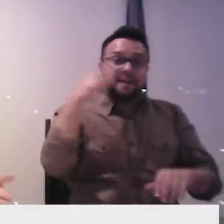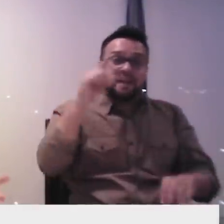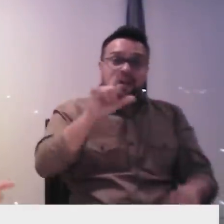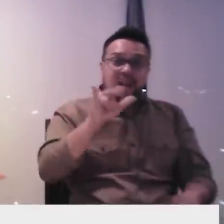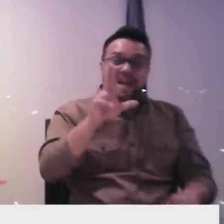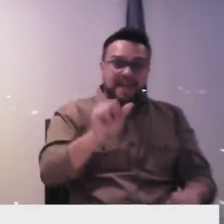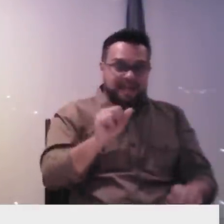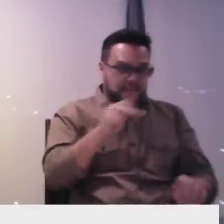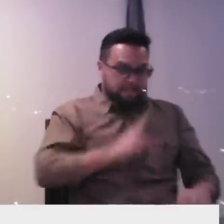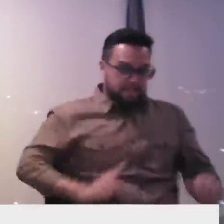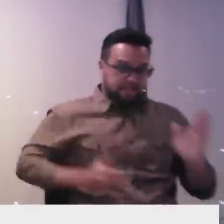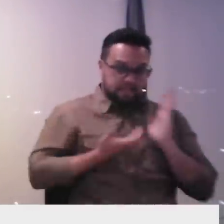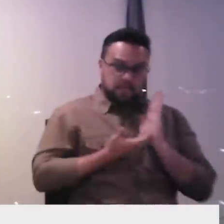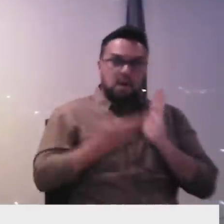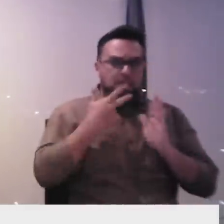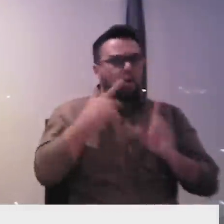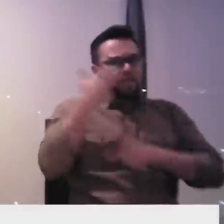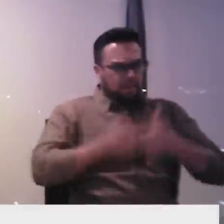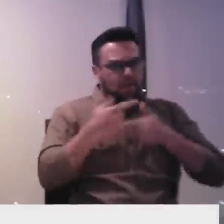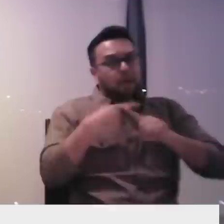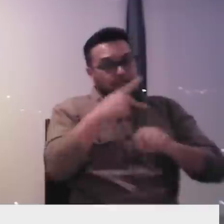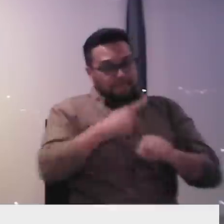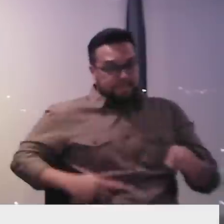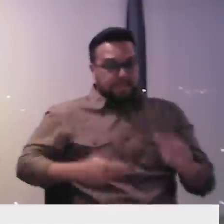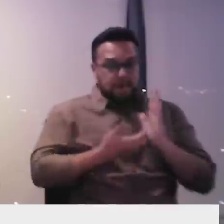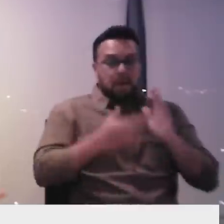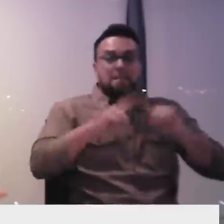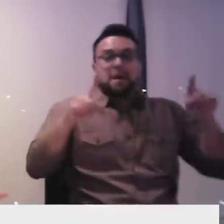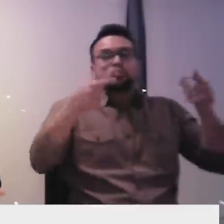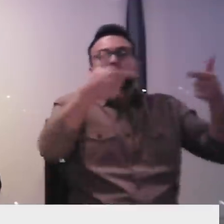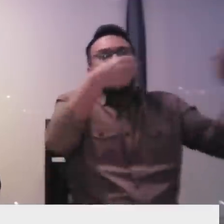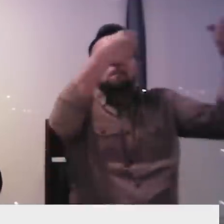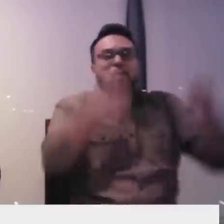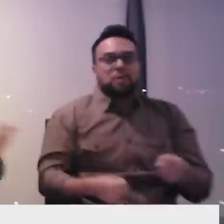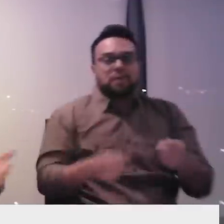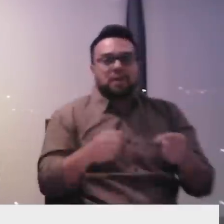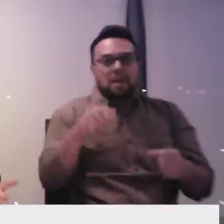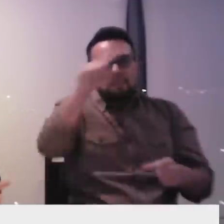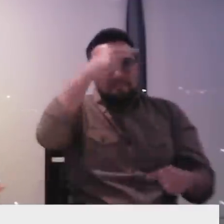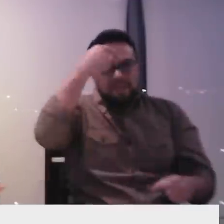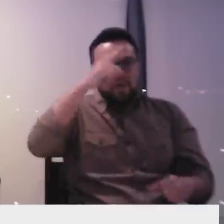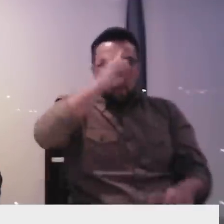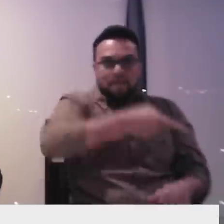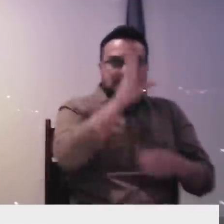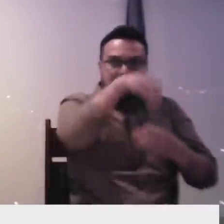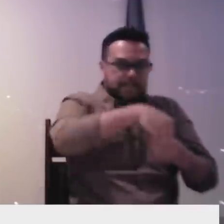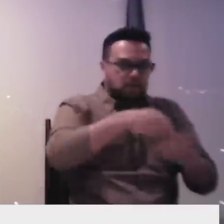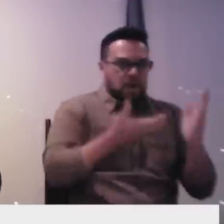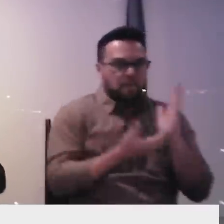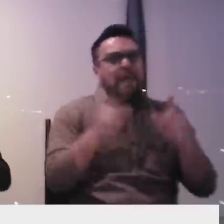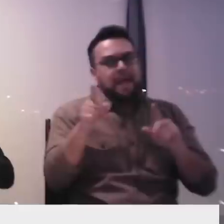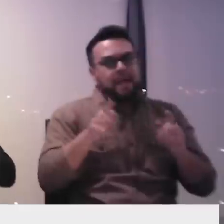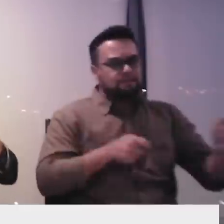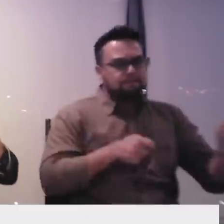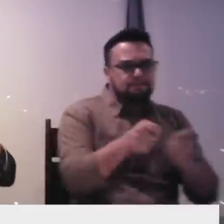fazendo um trabalho, porque ele é o presidente da Câmara, mas não tem o poder que muita gente pensa que tem, né? Ele pode, ele não manda na Câmara. Ele